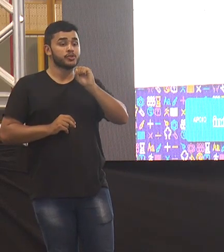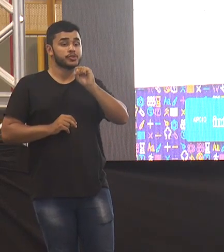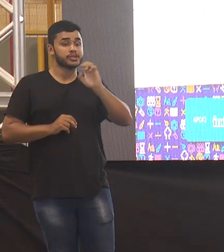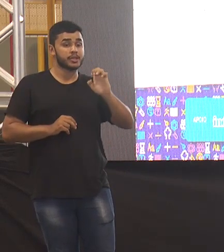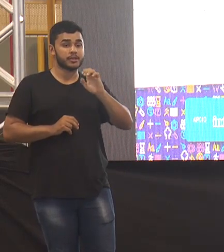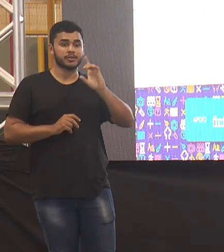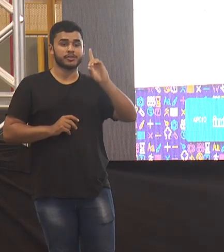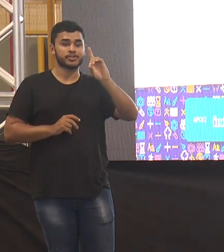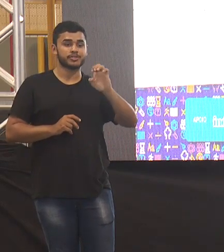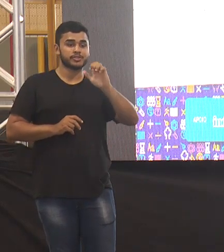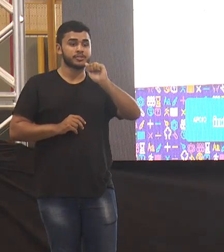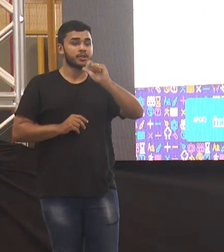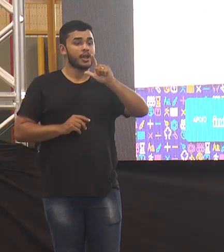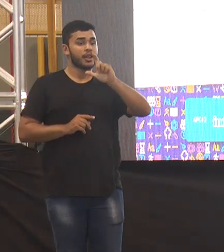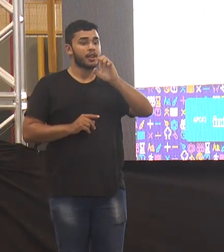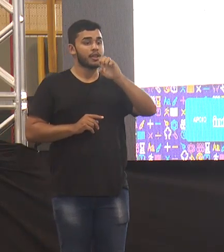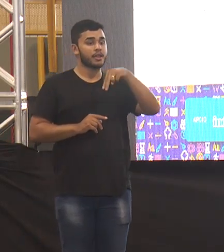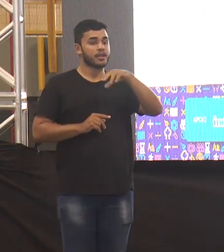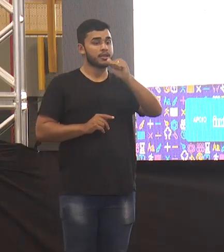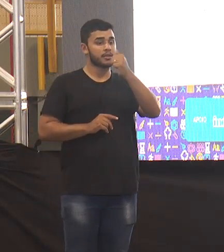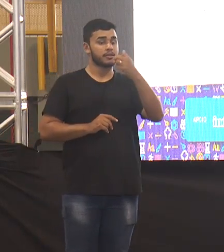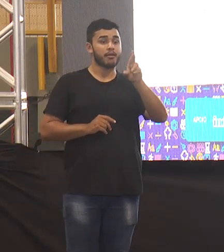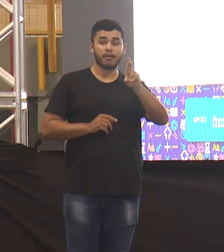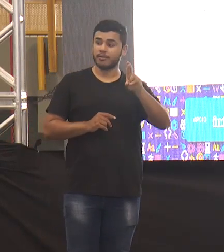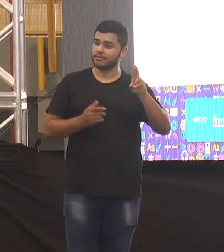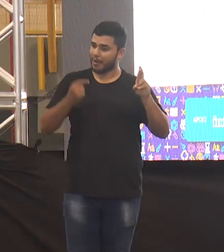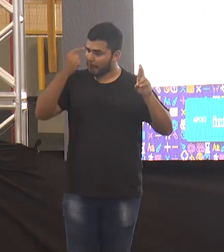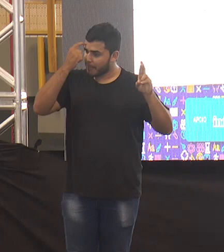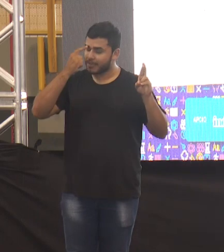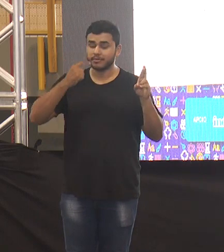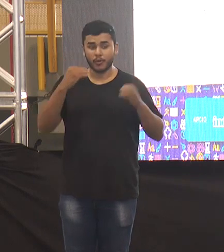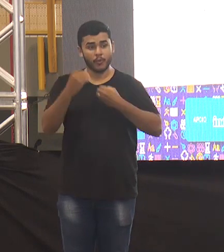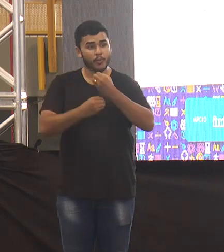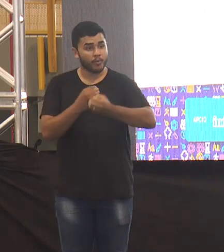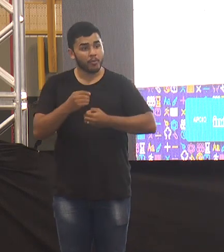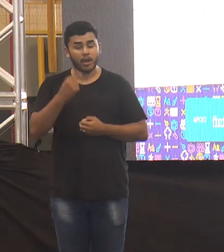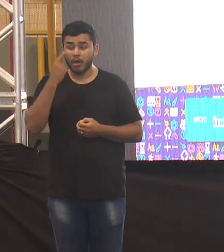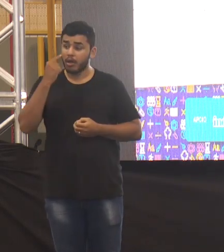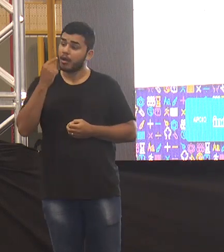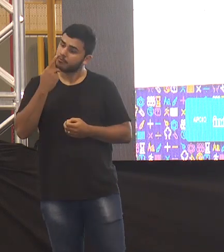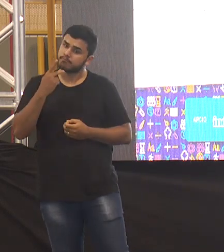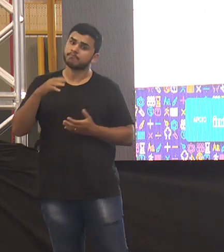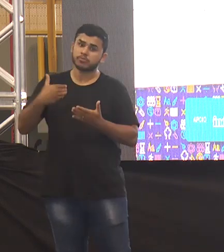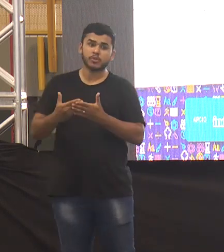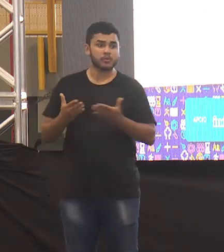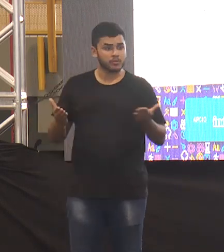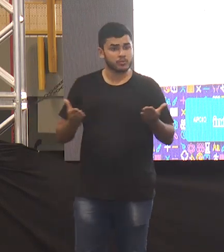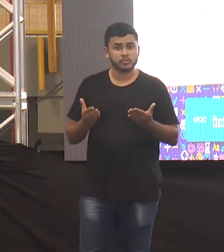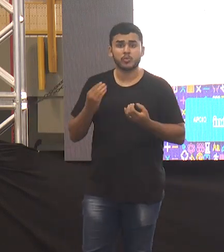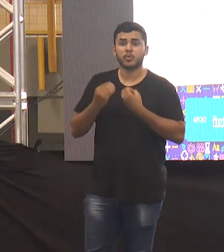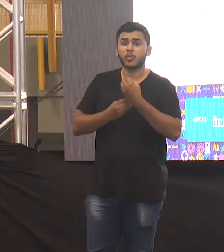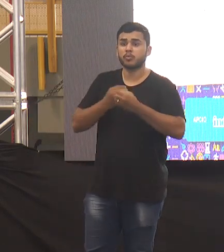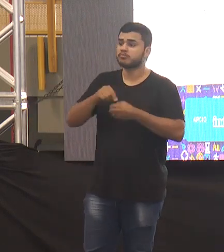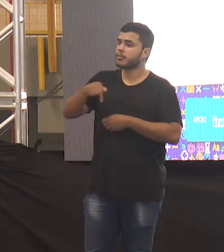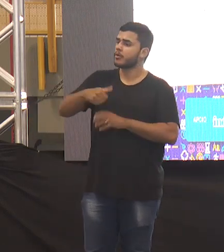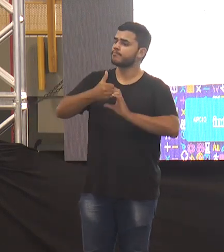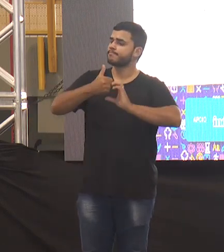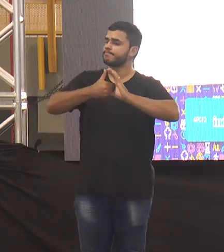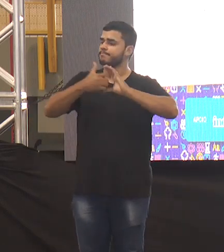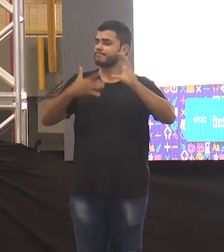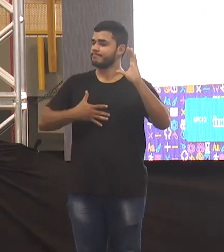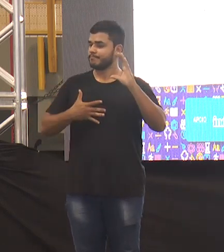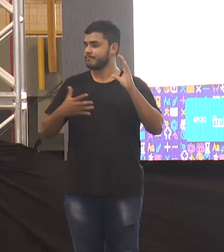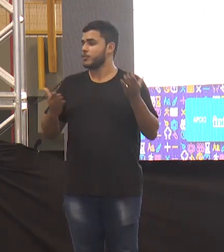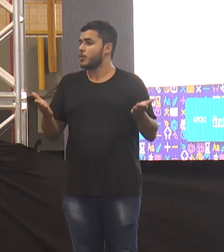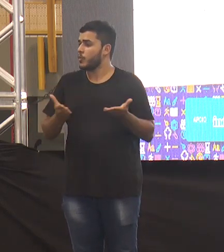a gente vai perceber como esse espírito romântico, ele ainda se manifesta hoje. A gente pode perceber